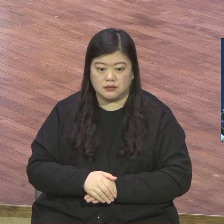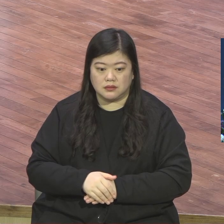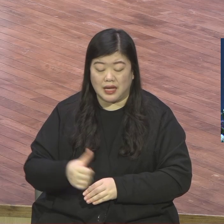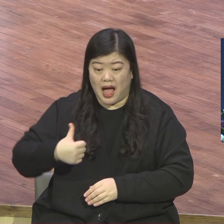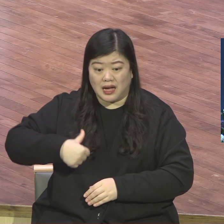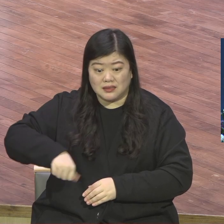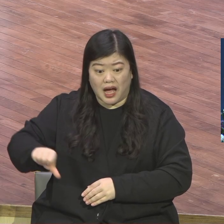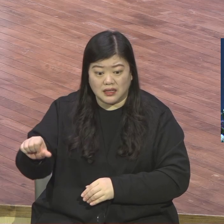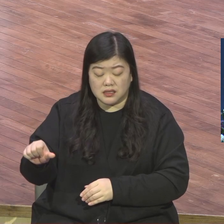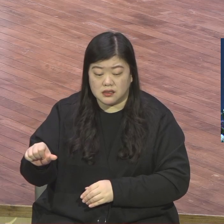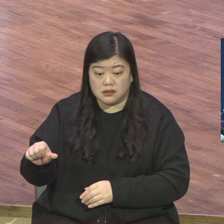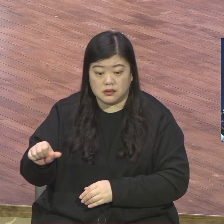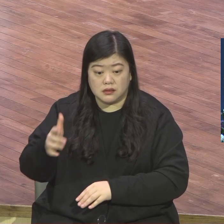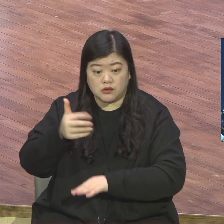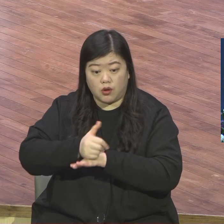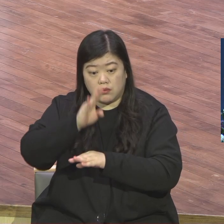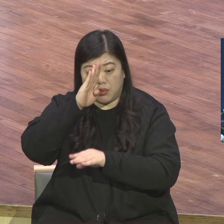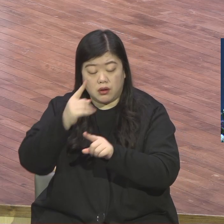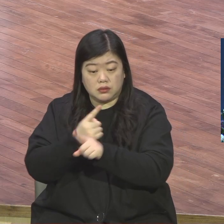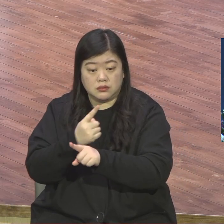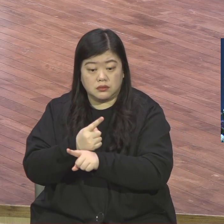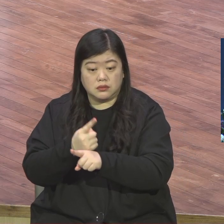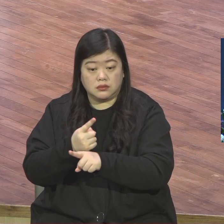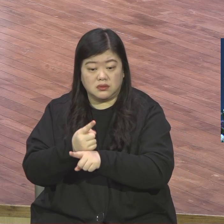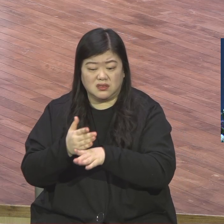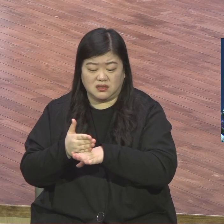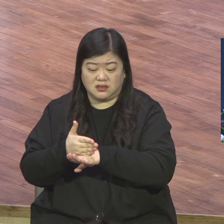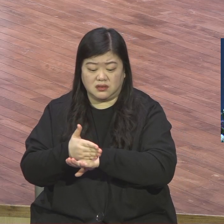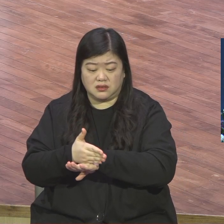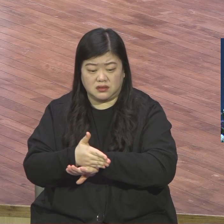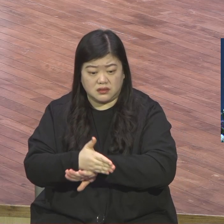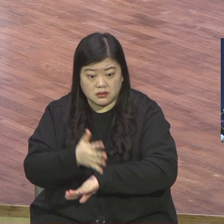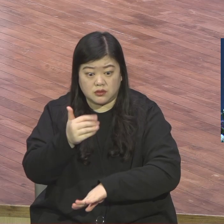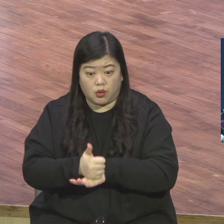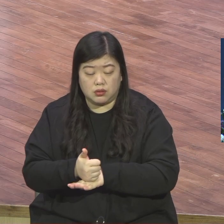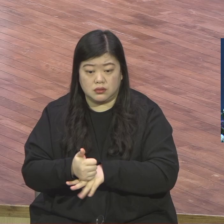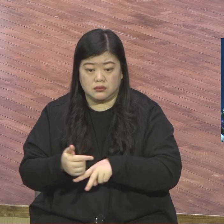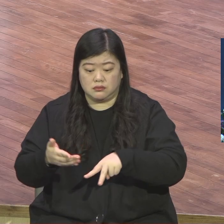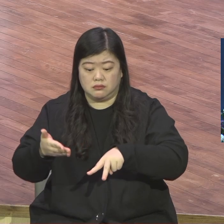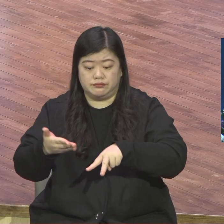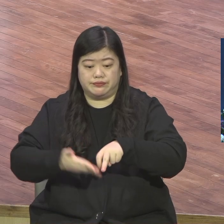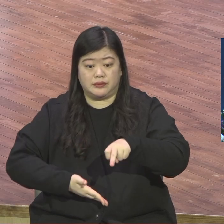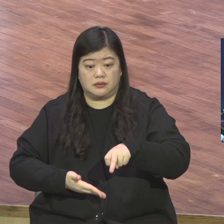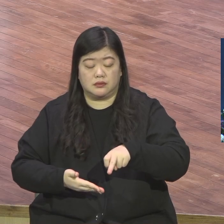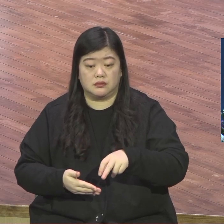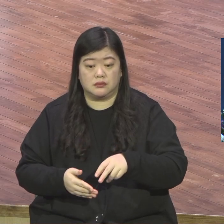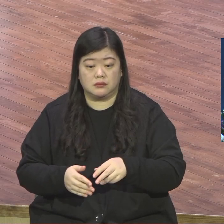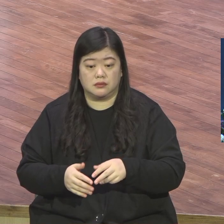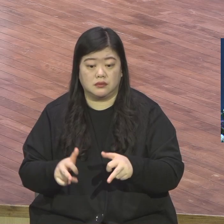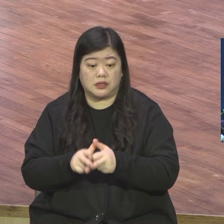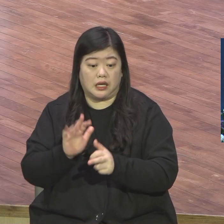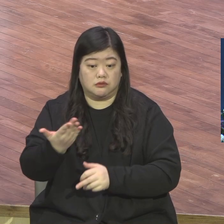평생 장애인으로 살게 만들었어. 지독하지요. 무료 병원 찾다가.